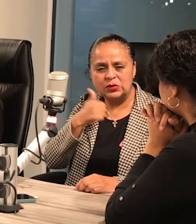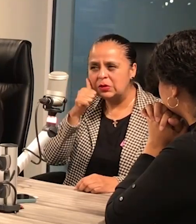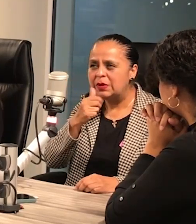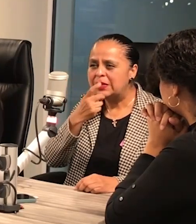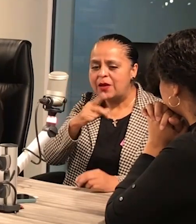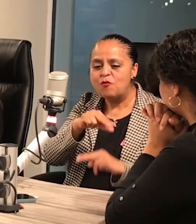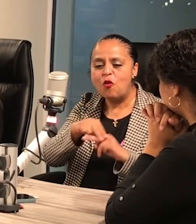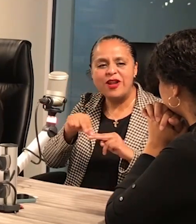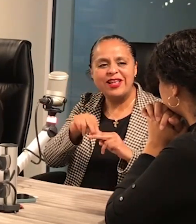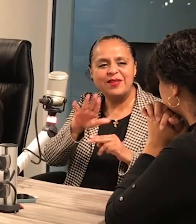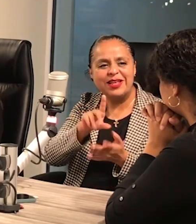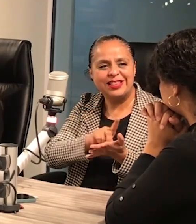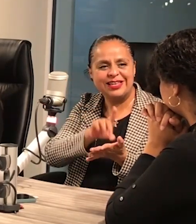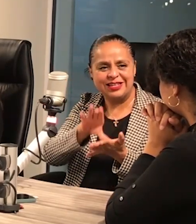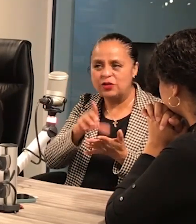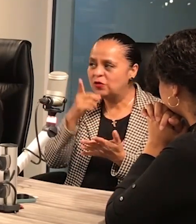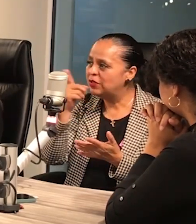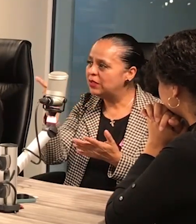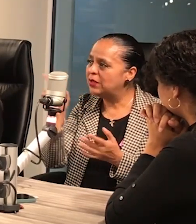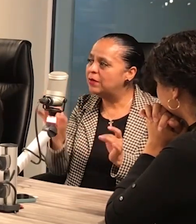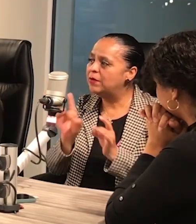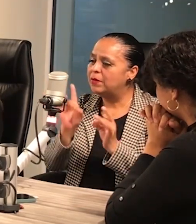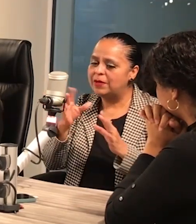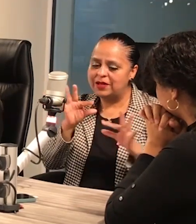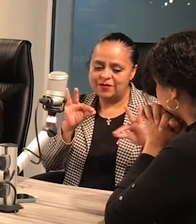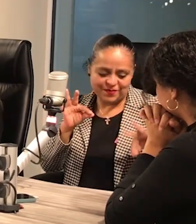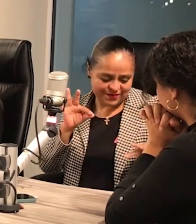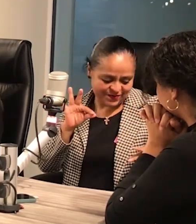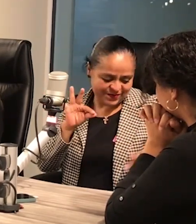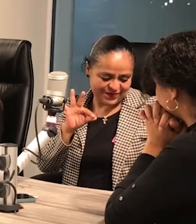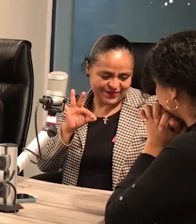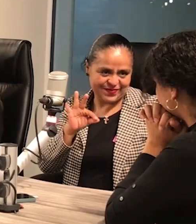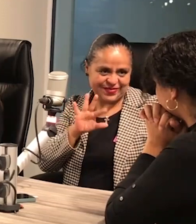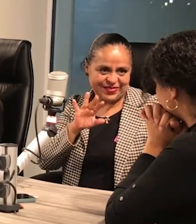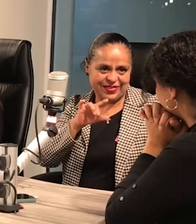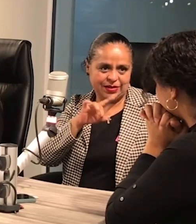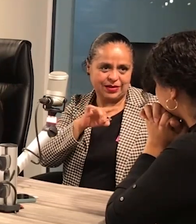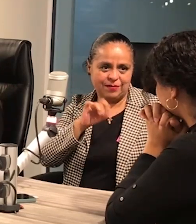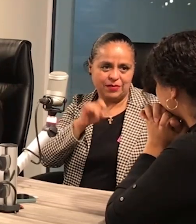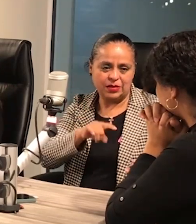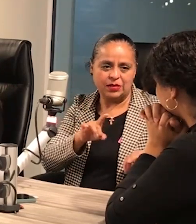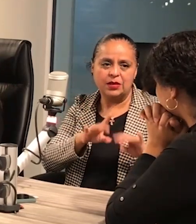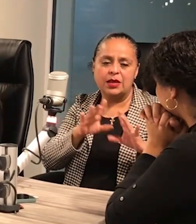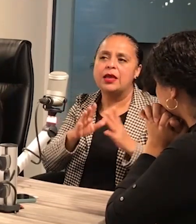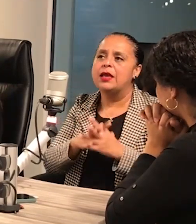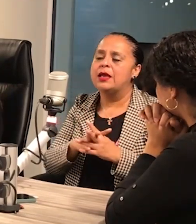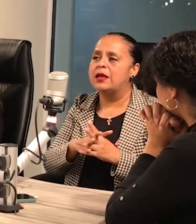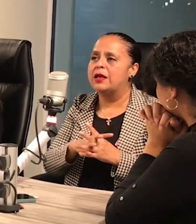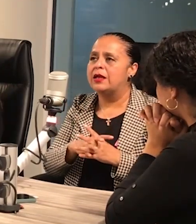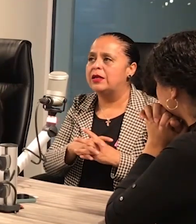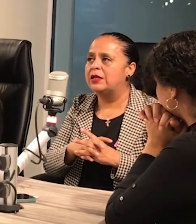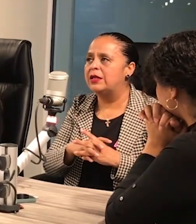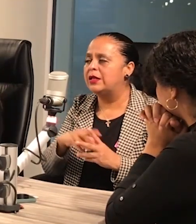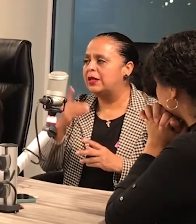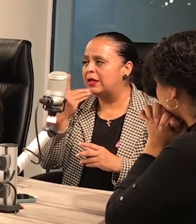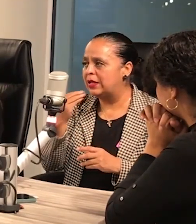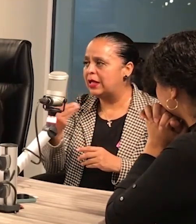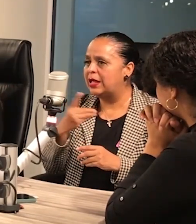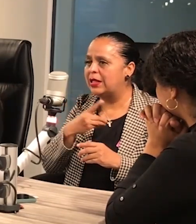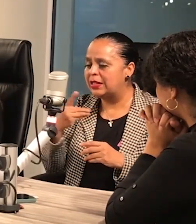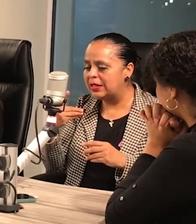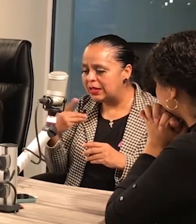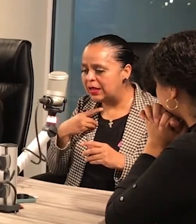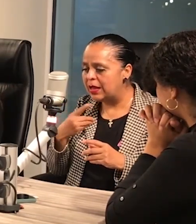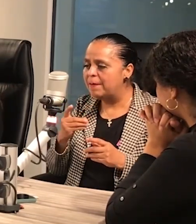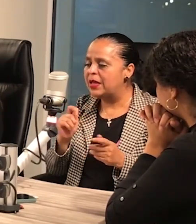boleto de la discapacidad, como bien lo decías, lo llevamos todos en la bolsa. Y eso es yo creo lo primero que deberíamos como sociedad,